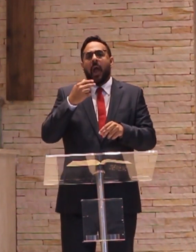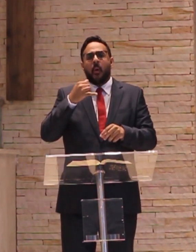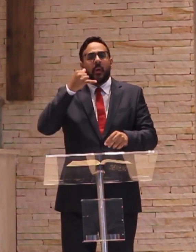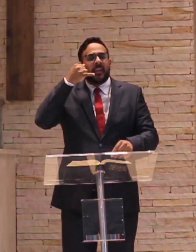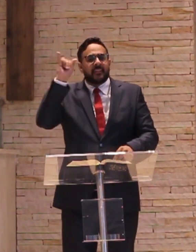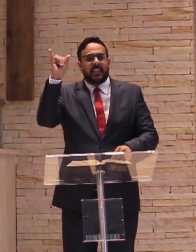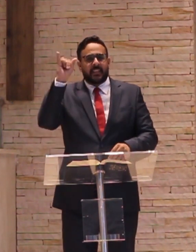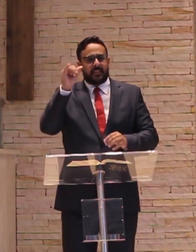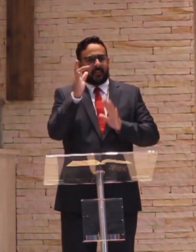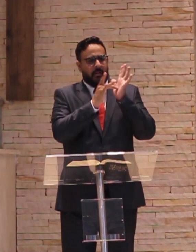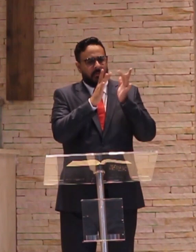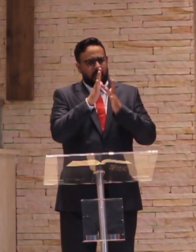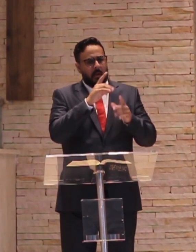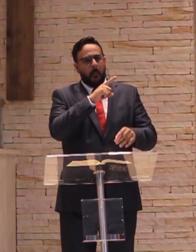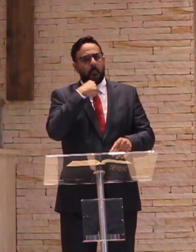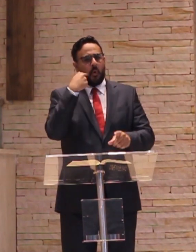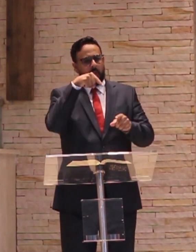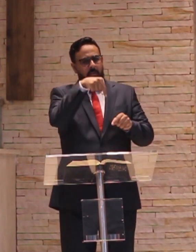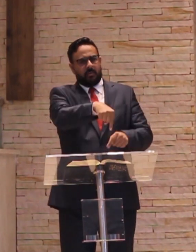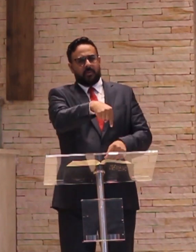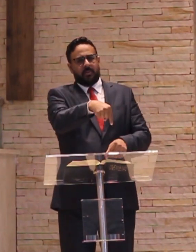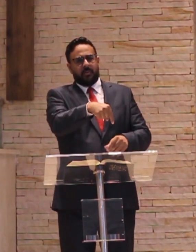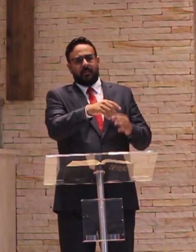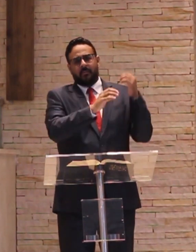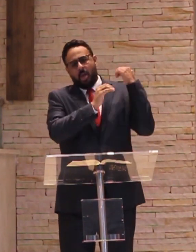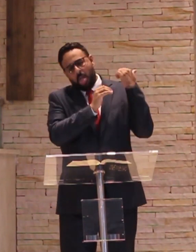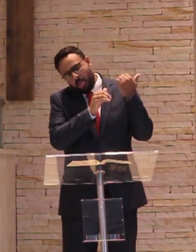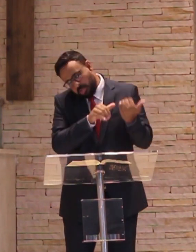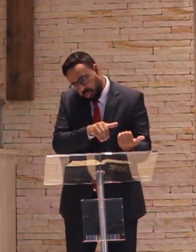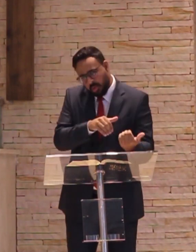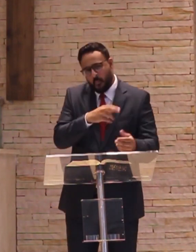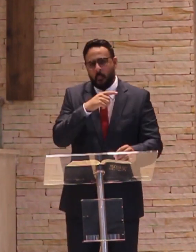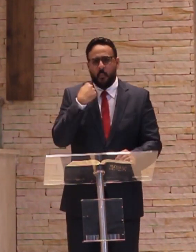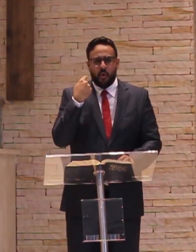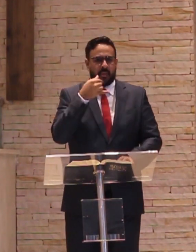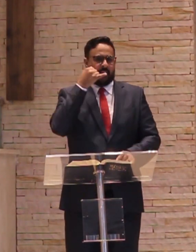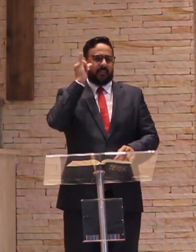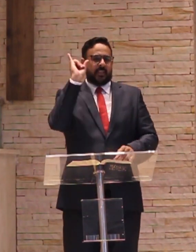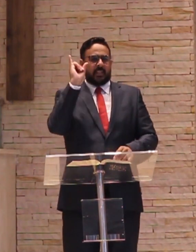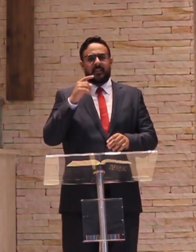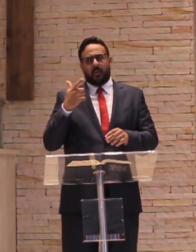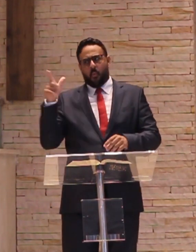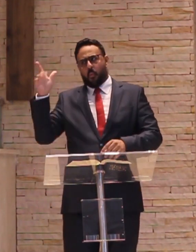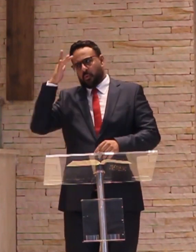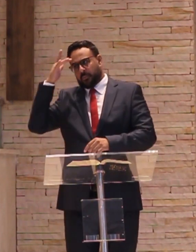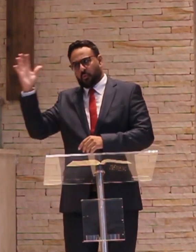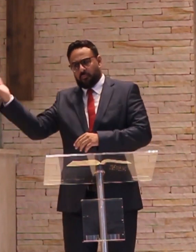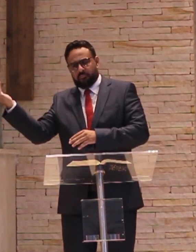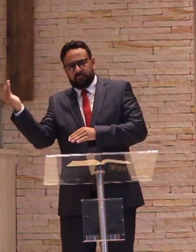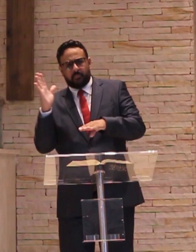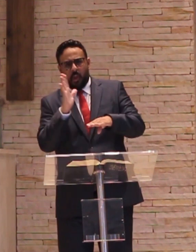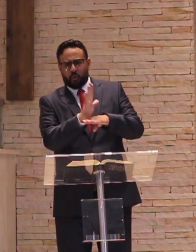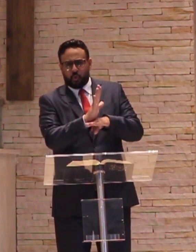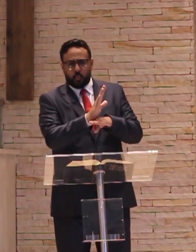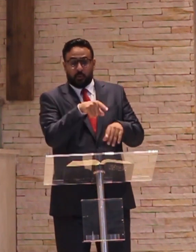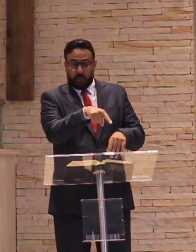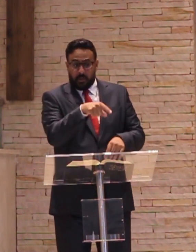um homem carregasse a cruz de Jesus, porque eles não queriam que Jesus morresse no meio do caminho. A ideia é que Jesus morresse